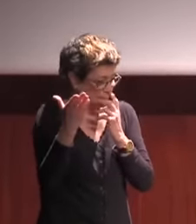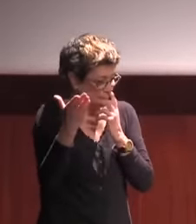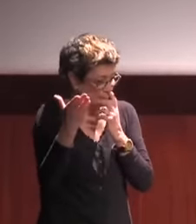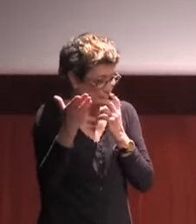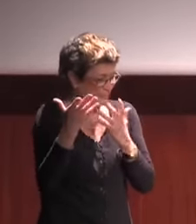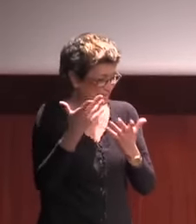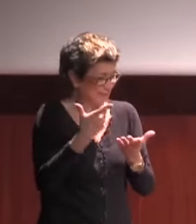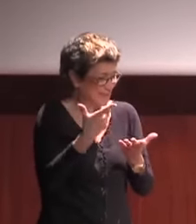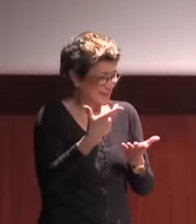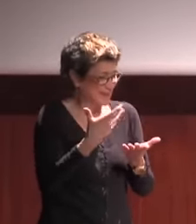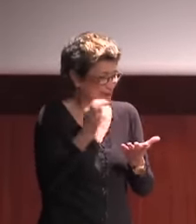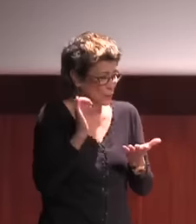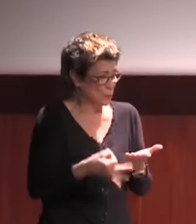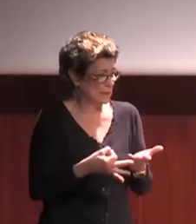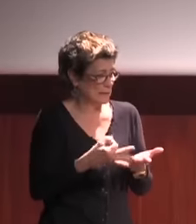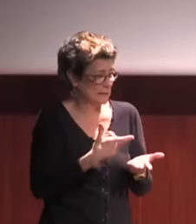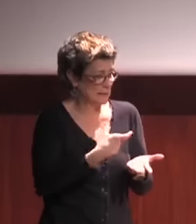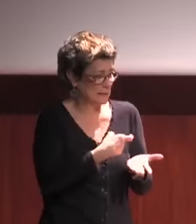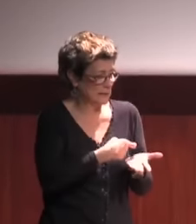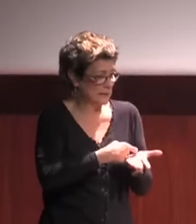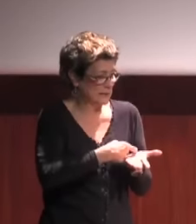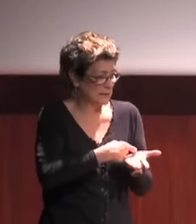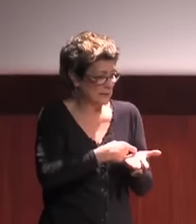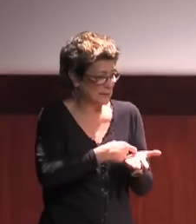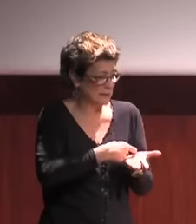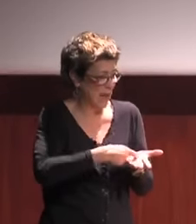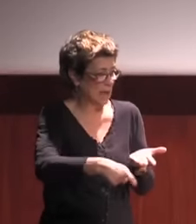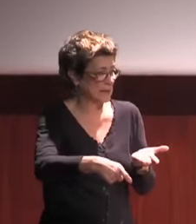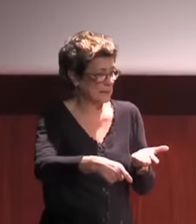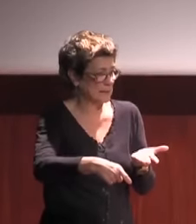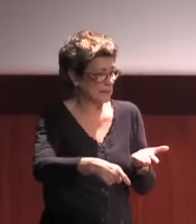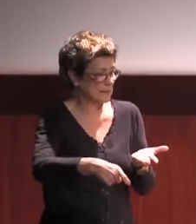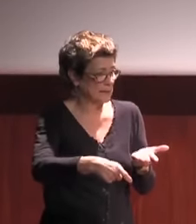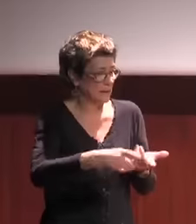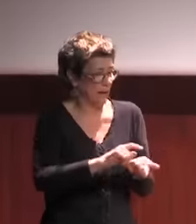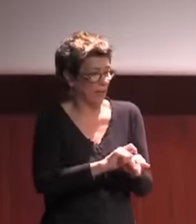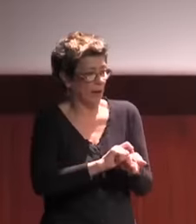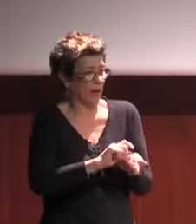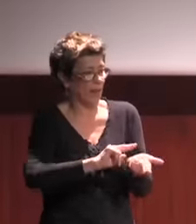la trace en français de la langue des signes